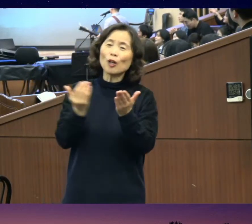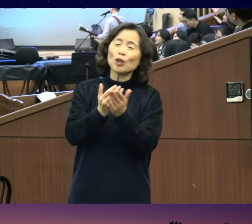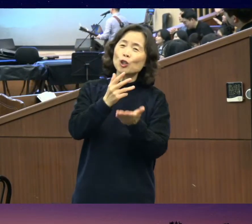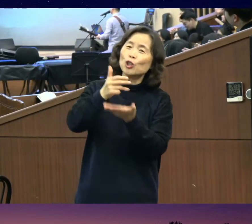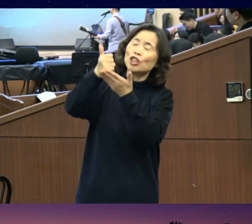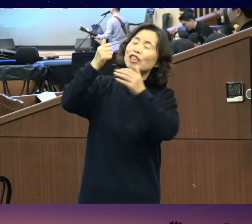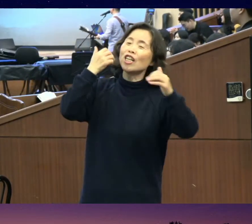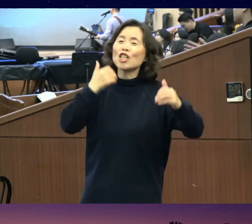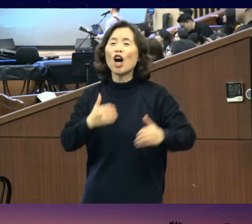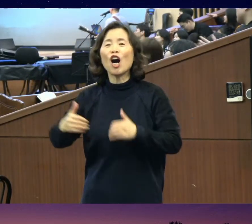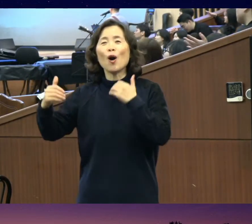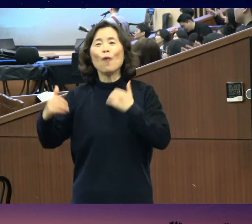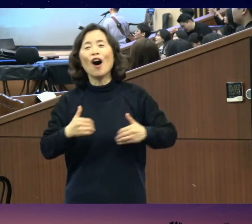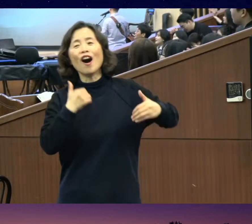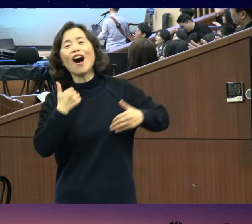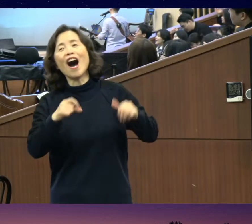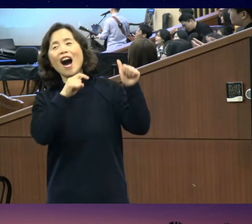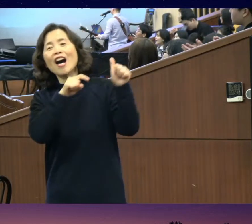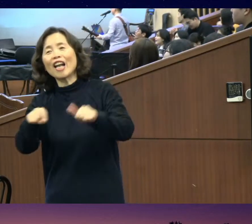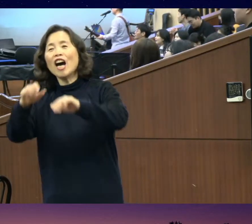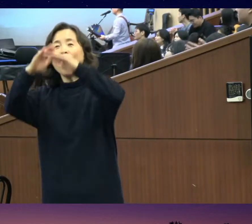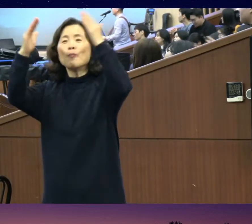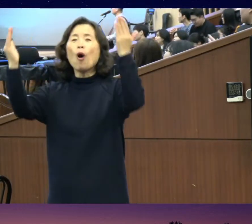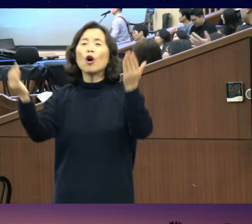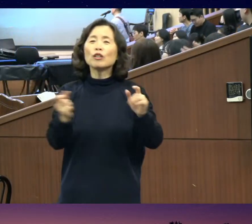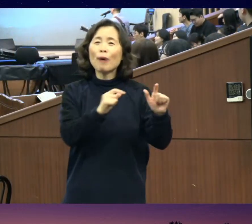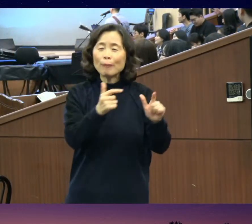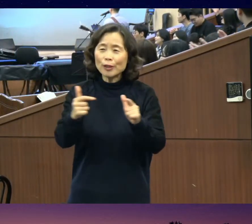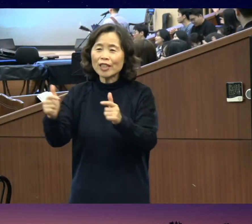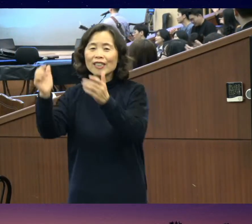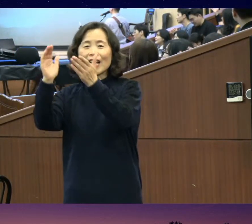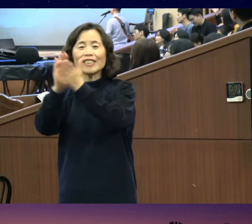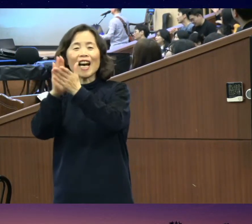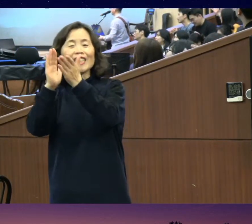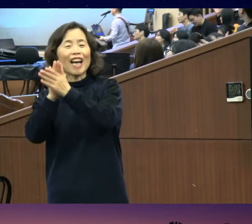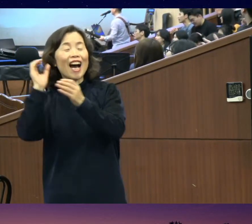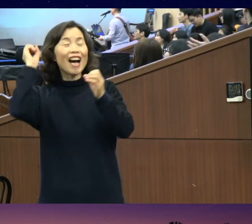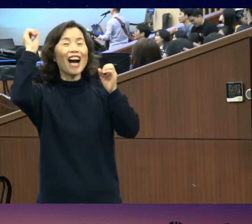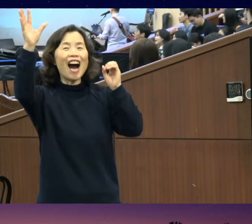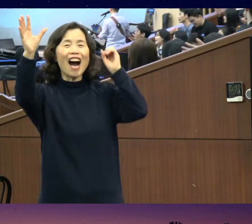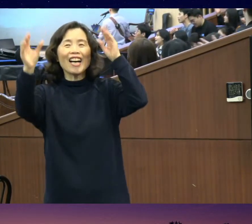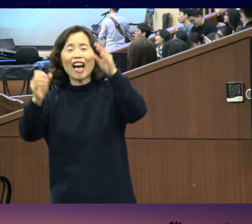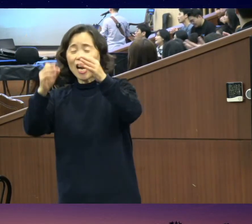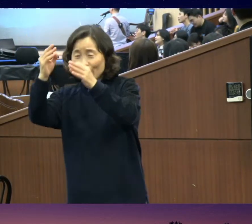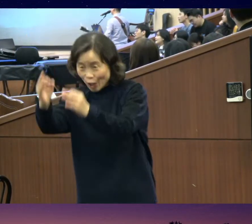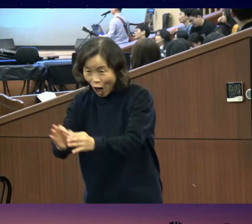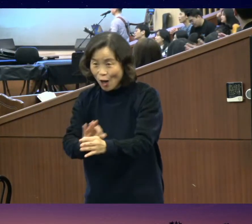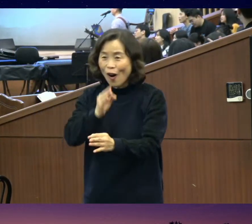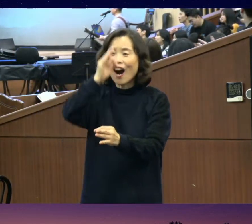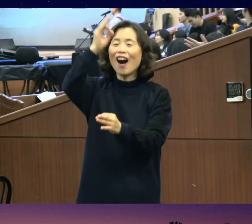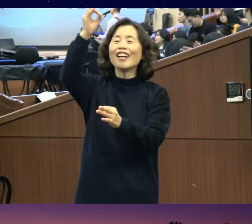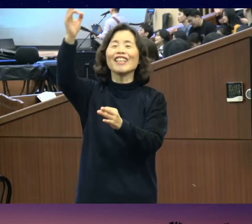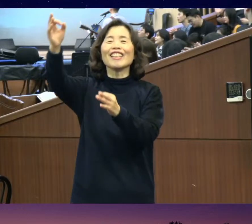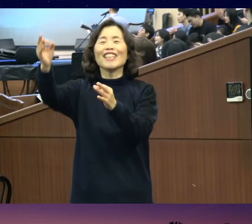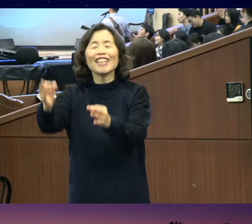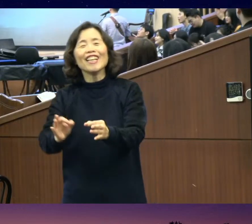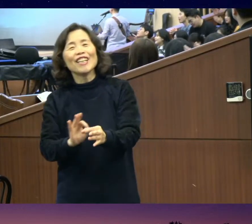전신으로 주를 즐거워하라 모든 만물들아 찬양하라